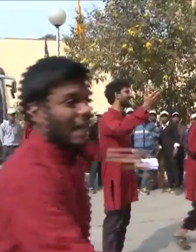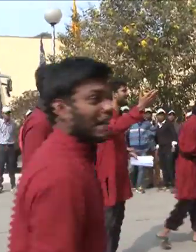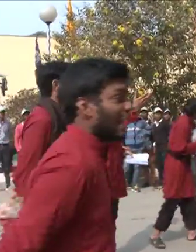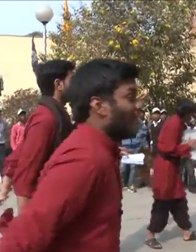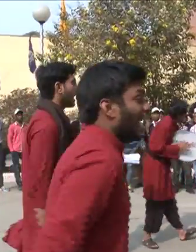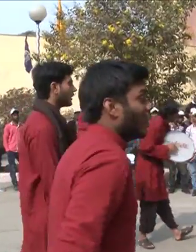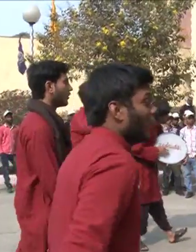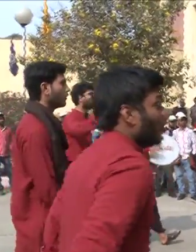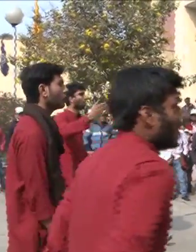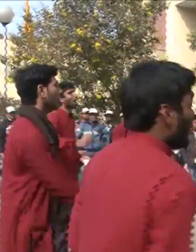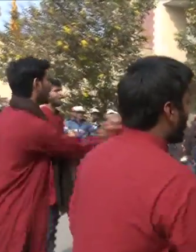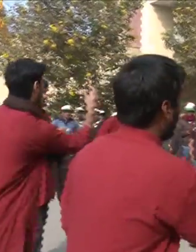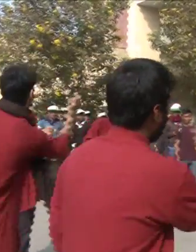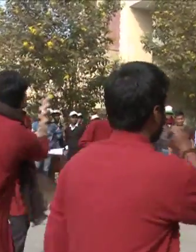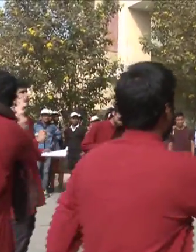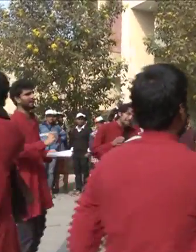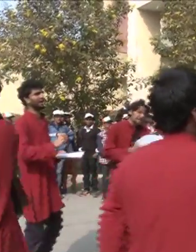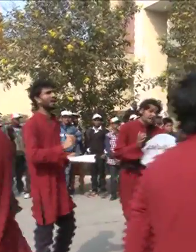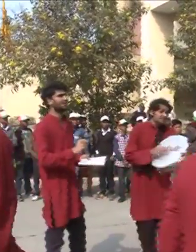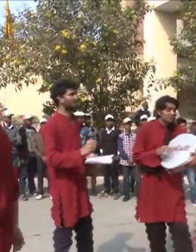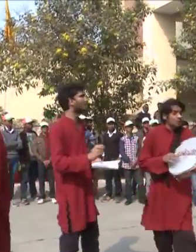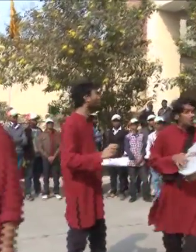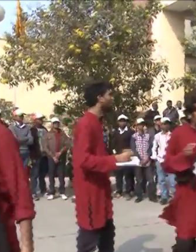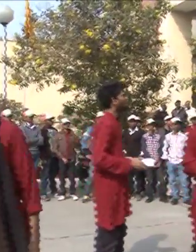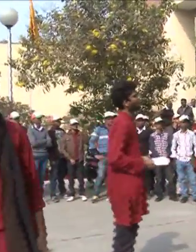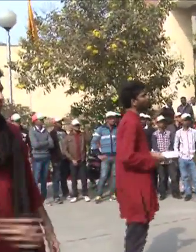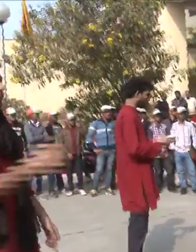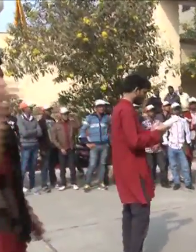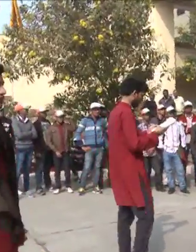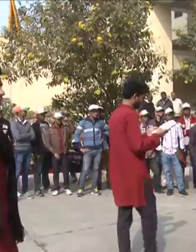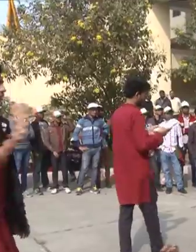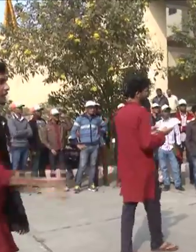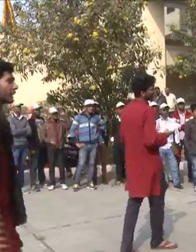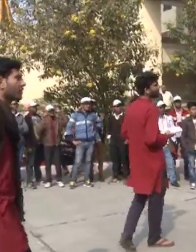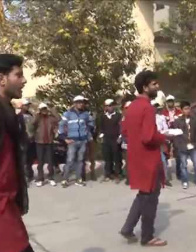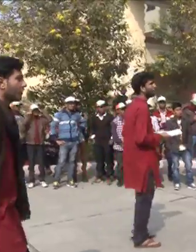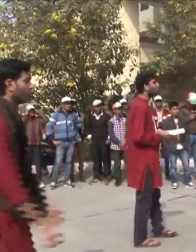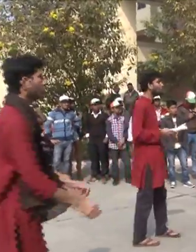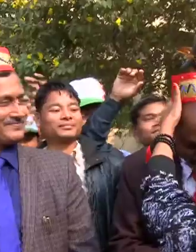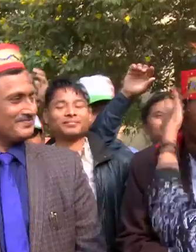करने वालों, पढ़ना लिखना सीखो ओ भूख से मरने वालों।